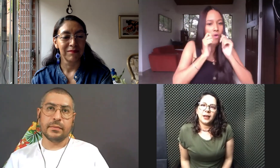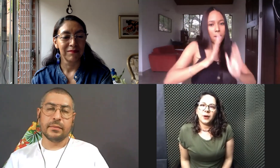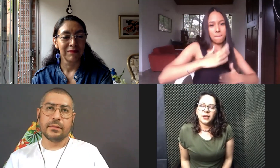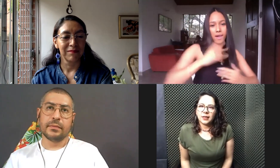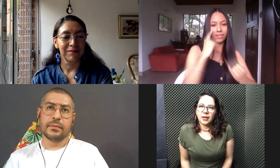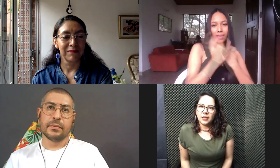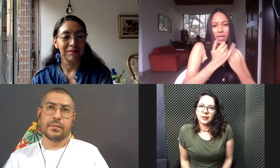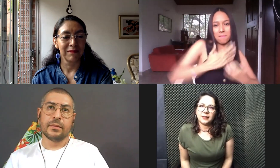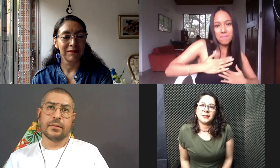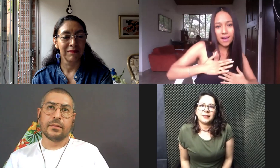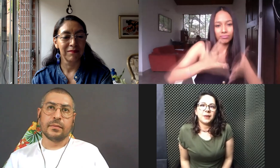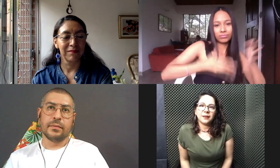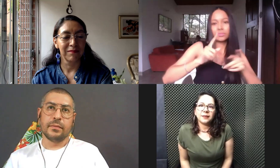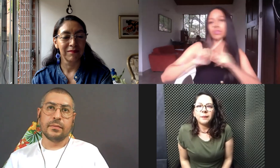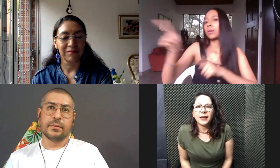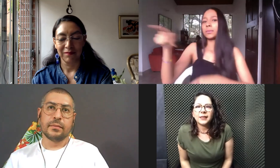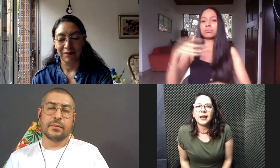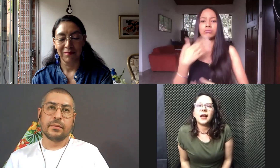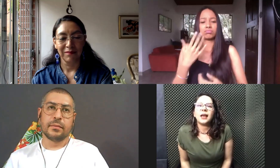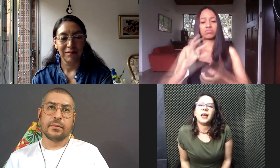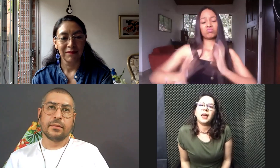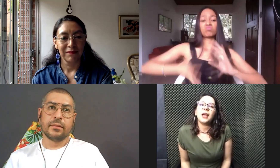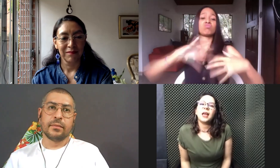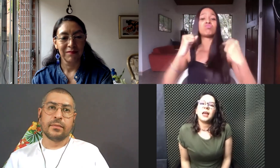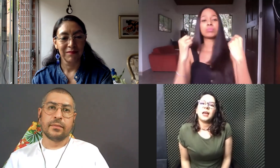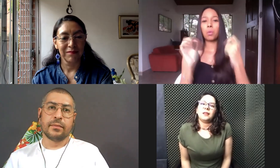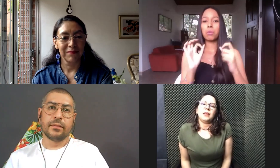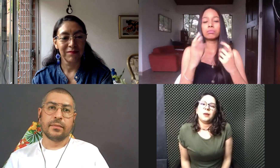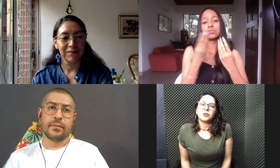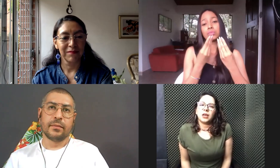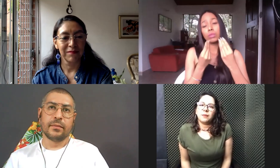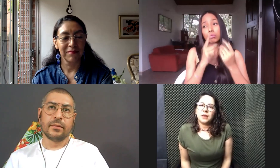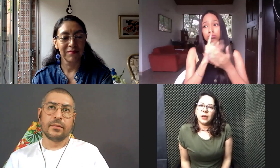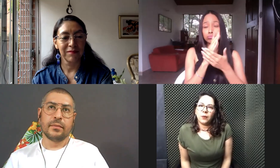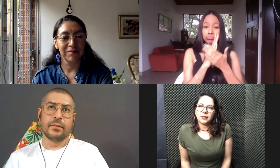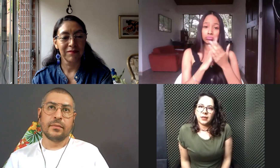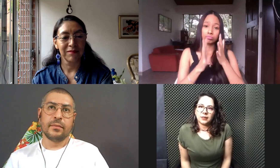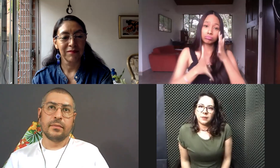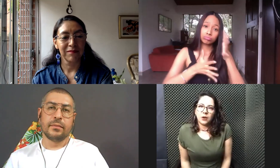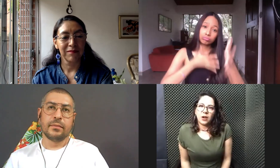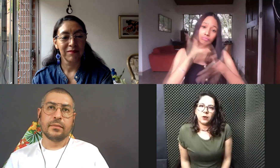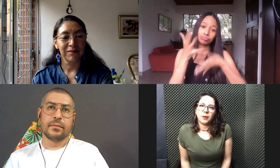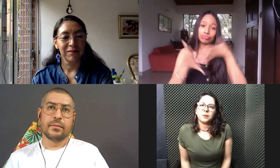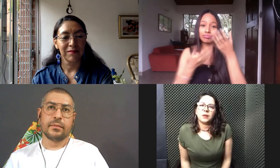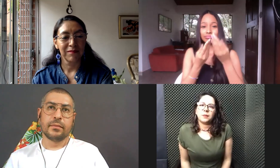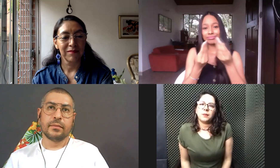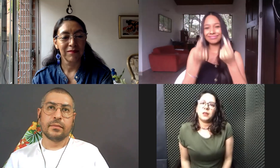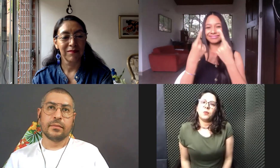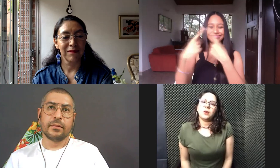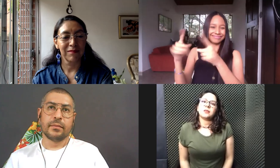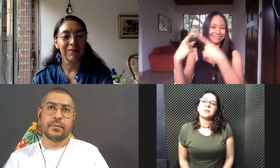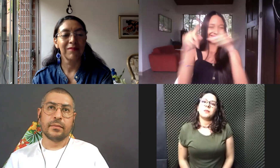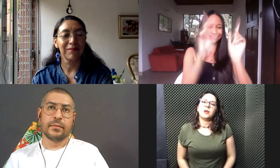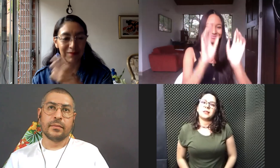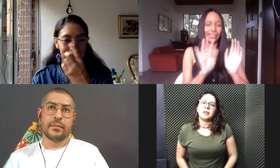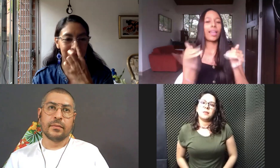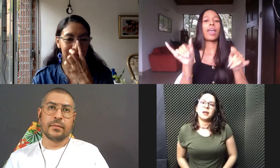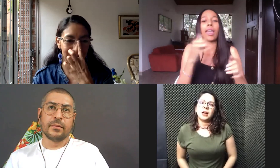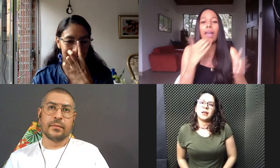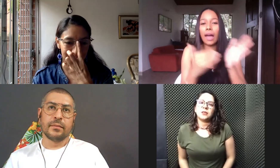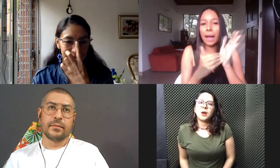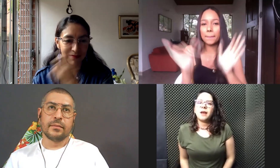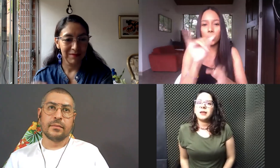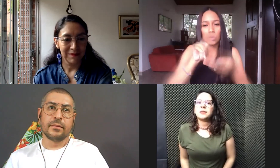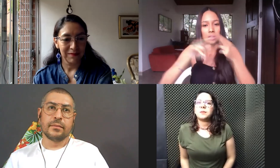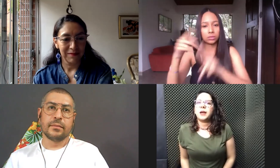en la lengua de señas es también paisa, digamos que mi lengua de señas también, o la forma de expresarme también tengo unas señas